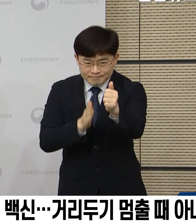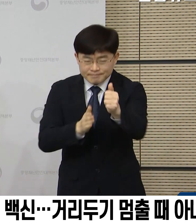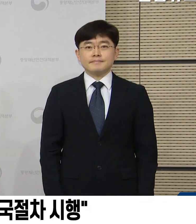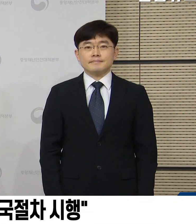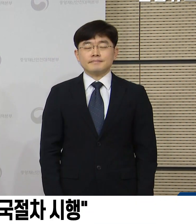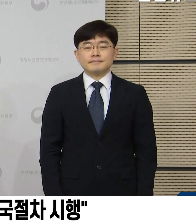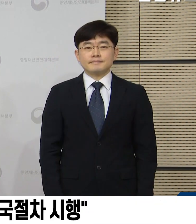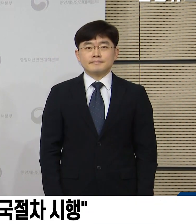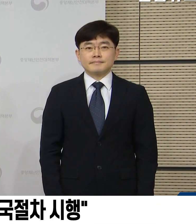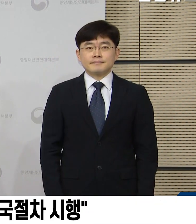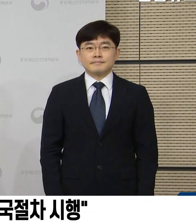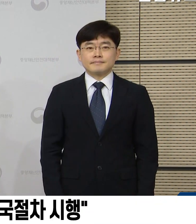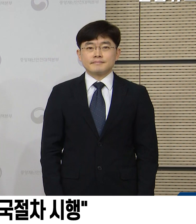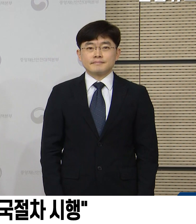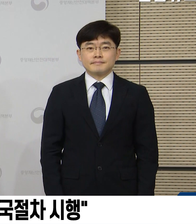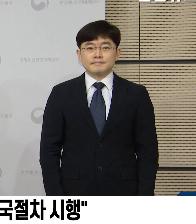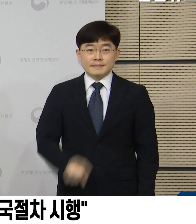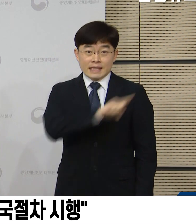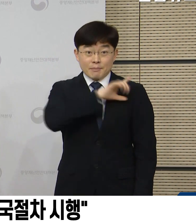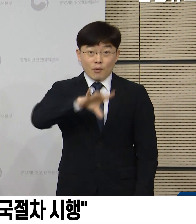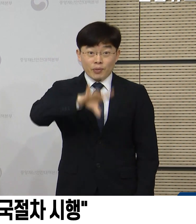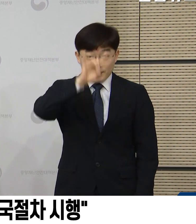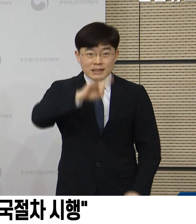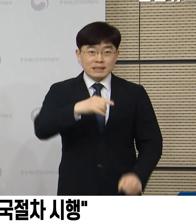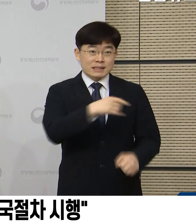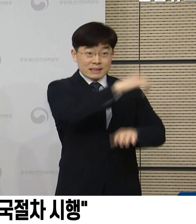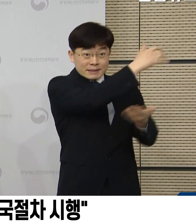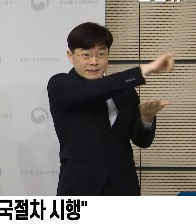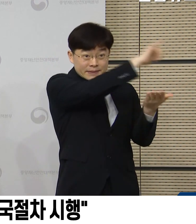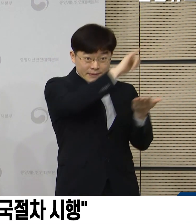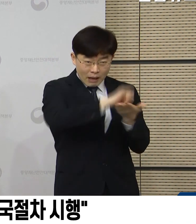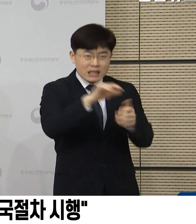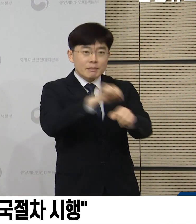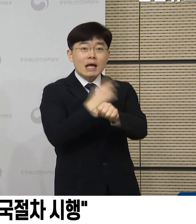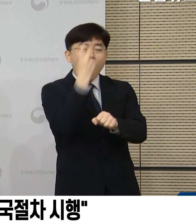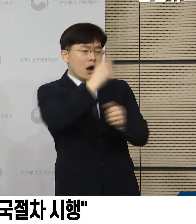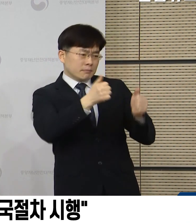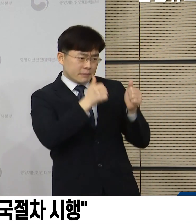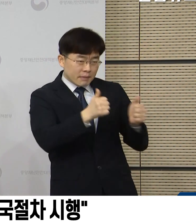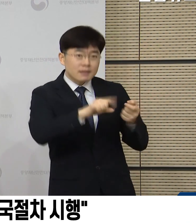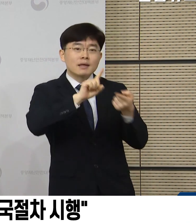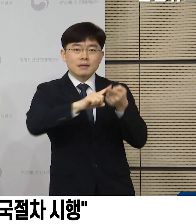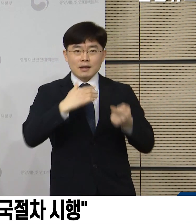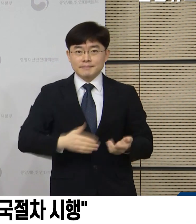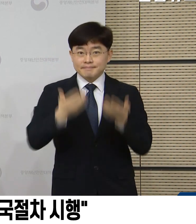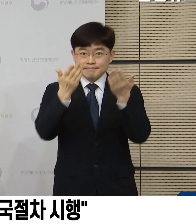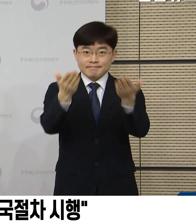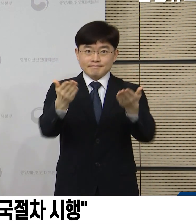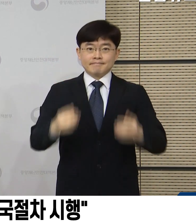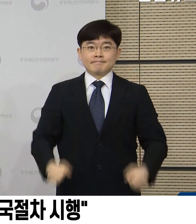당부하셨습니다. 먼저 특별 입국 절차 확대에 대하여 설명드리겠습니다.